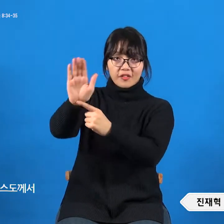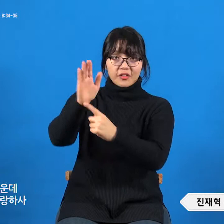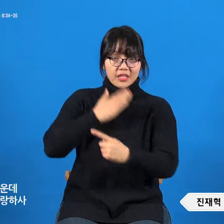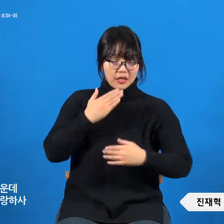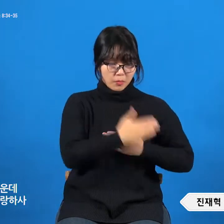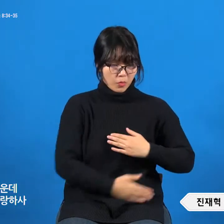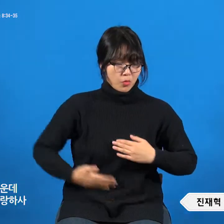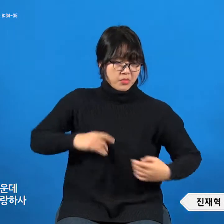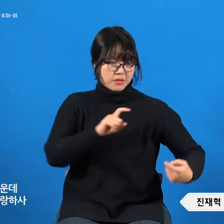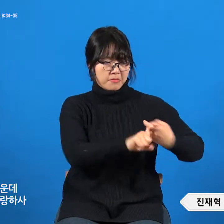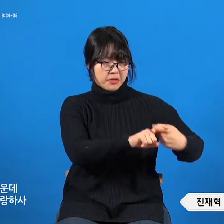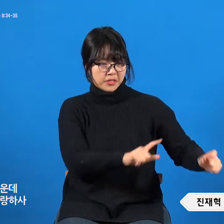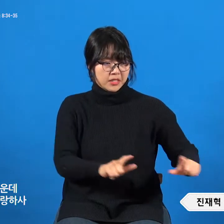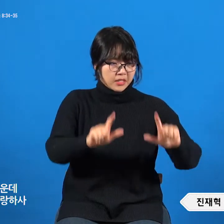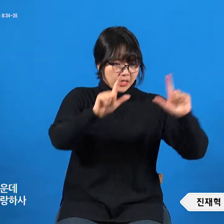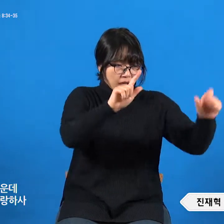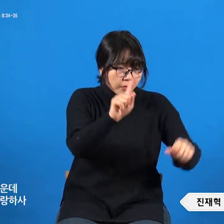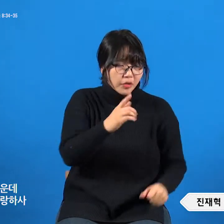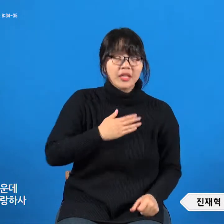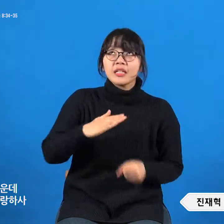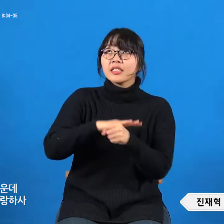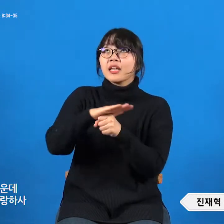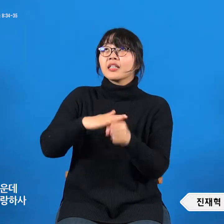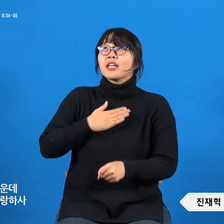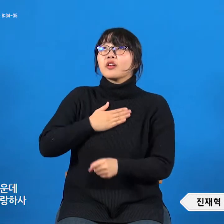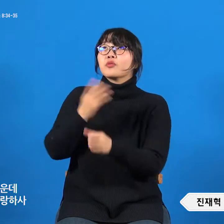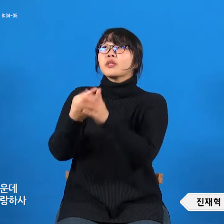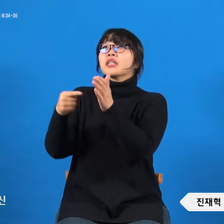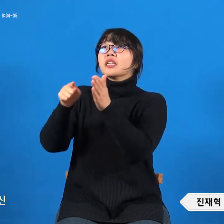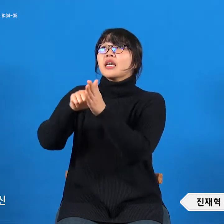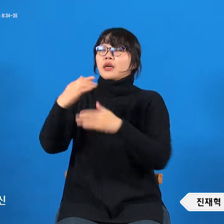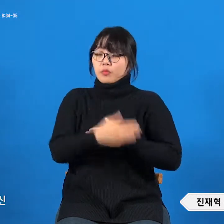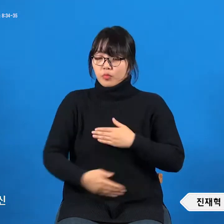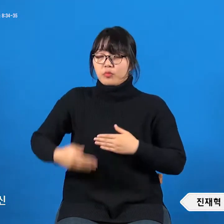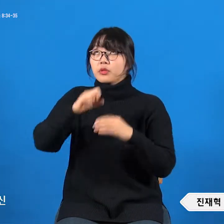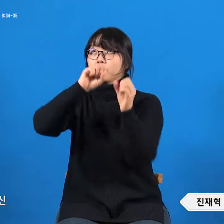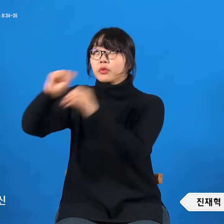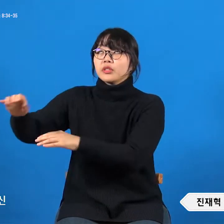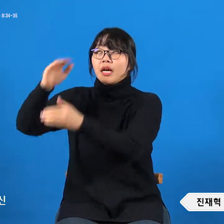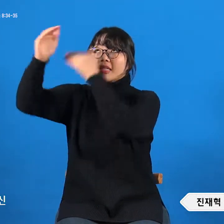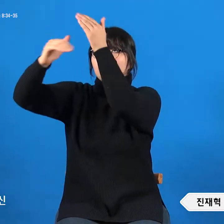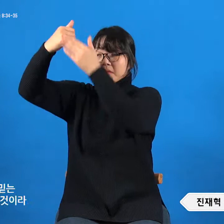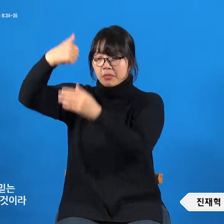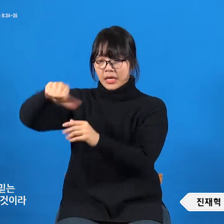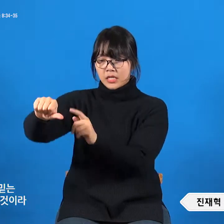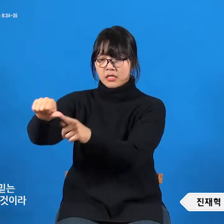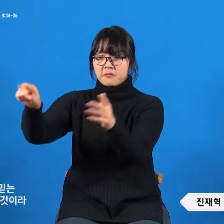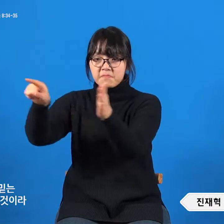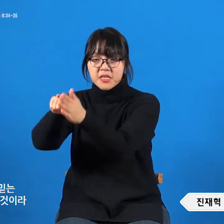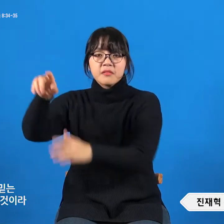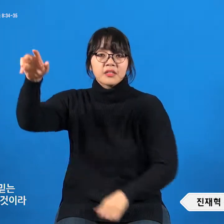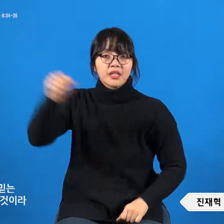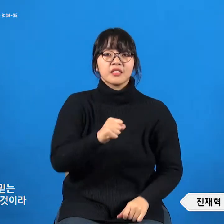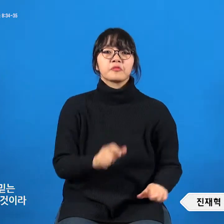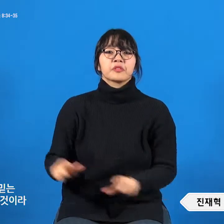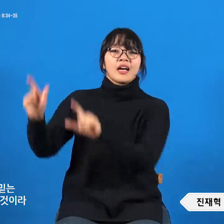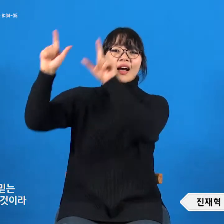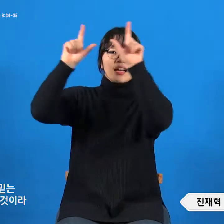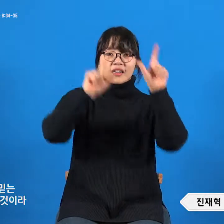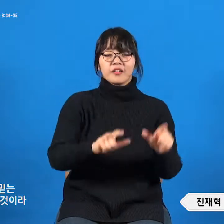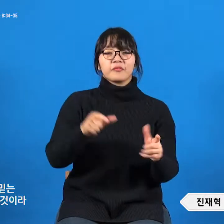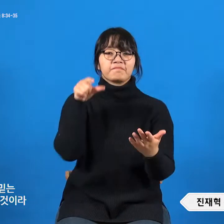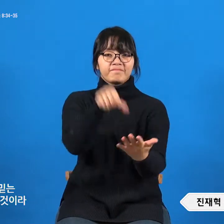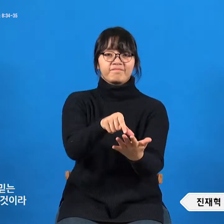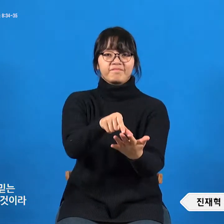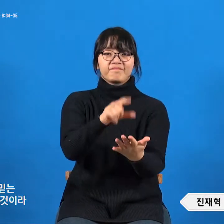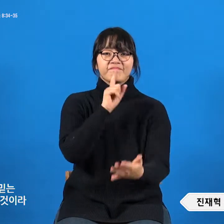가운데 사는 것은 나를 사랑하사 나를 위하여 자기 몸을 버리신 하나님의 아들을 믿는 믿음 안에서 사는 것이라